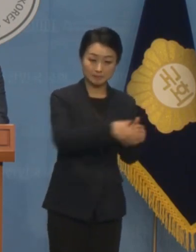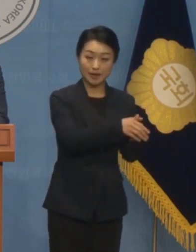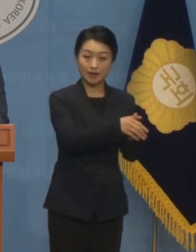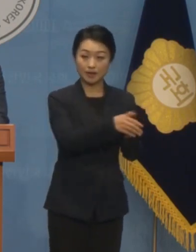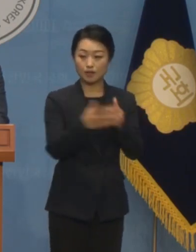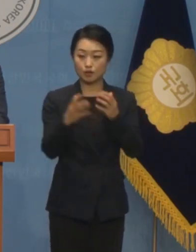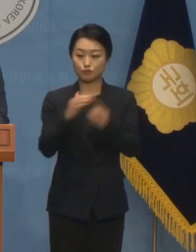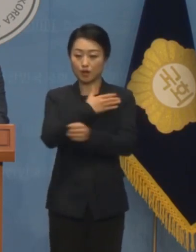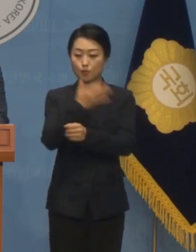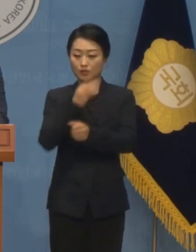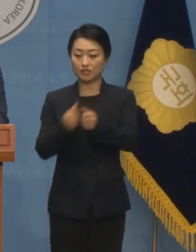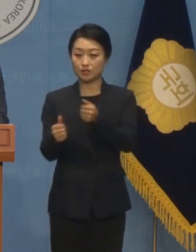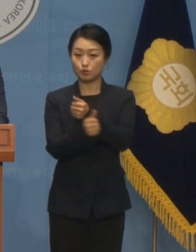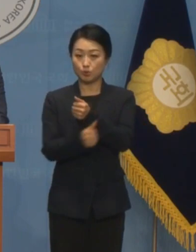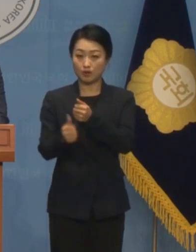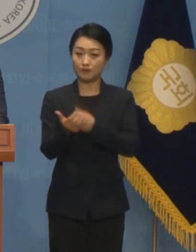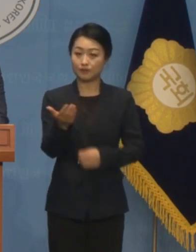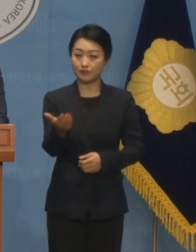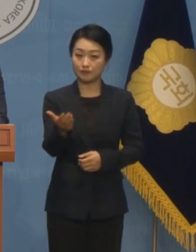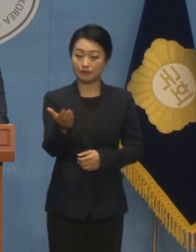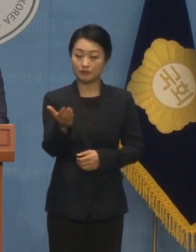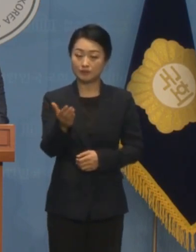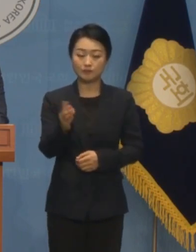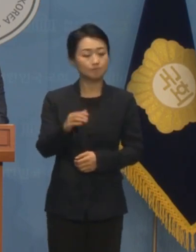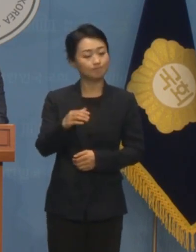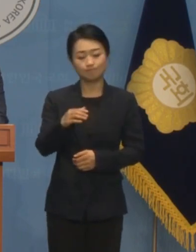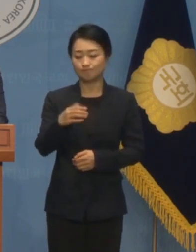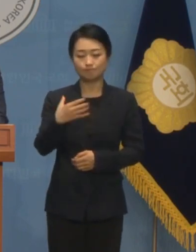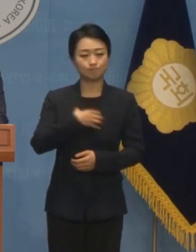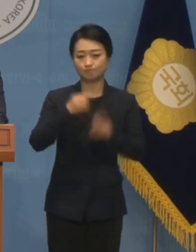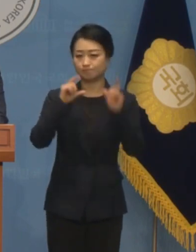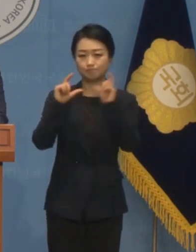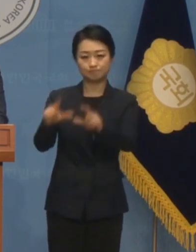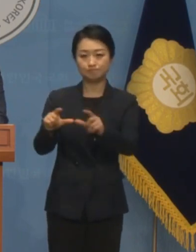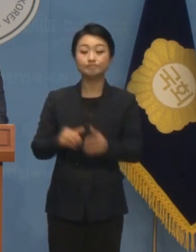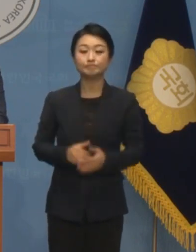건의위원회의 치졸한 공작을 강력 규탄합니다.